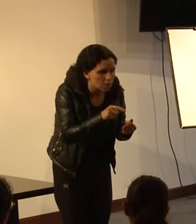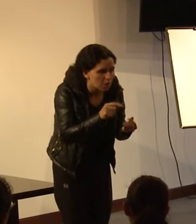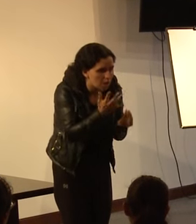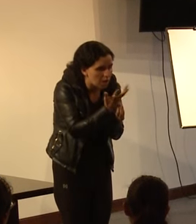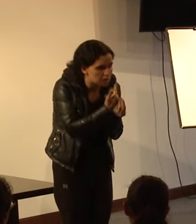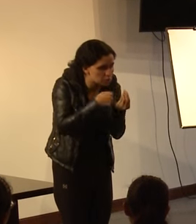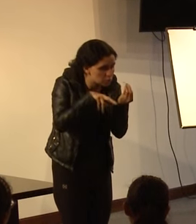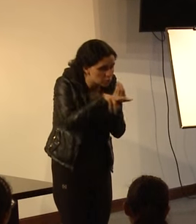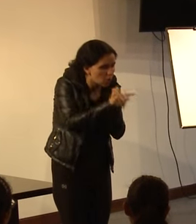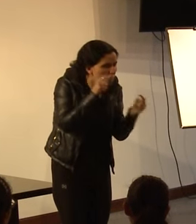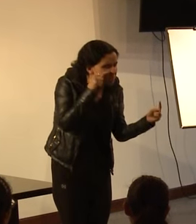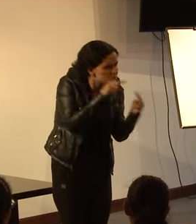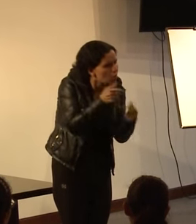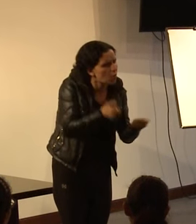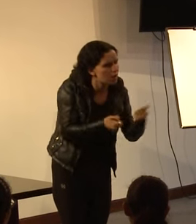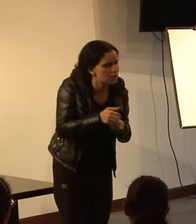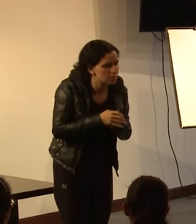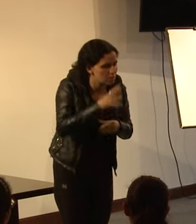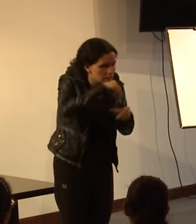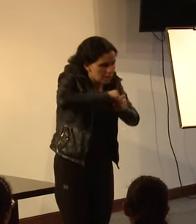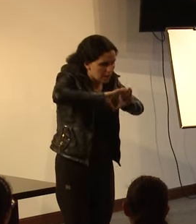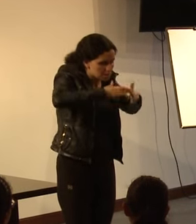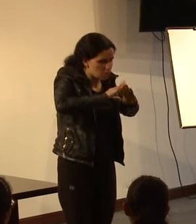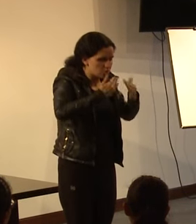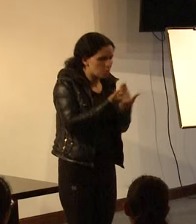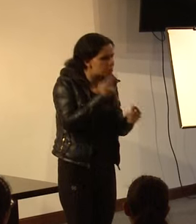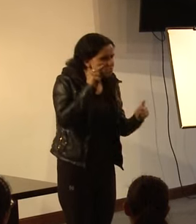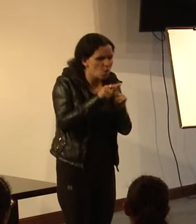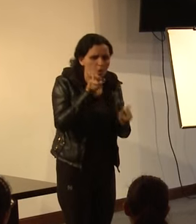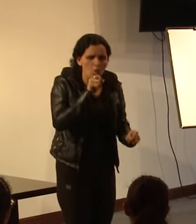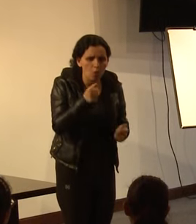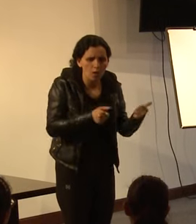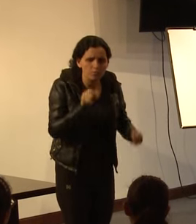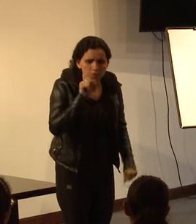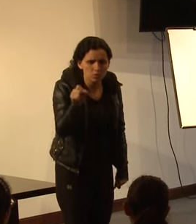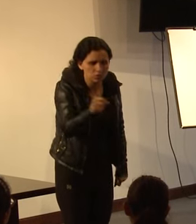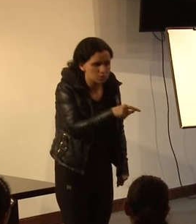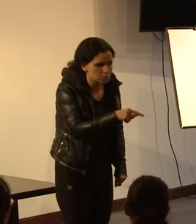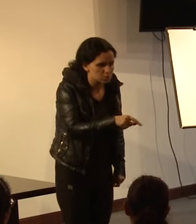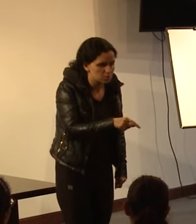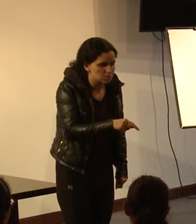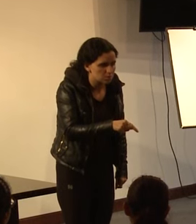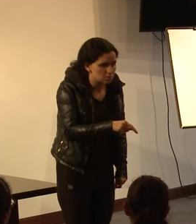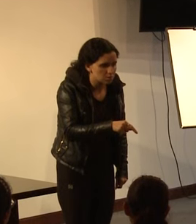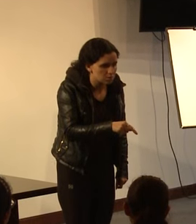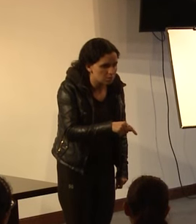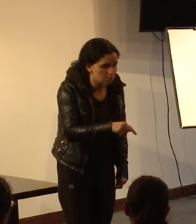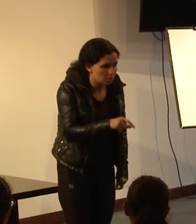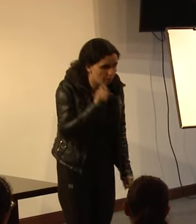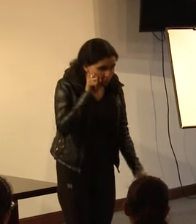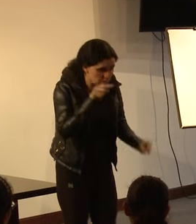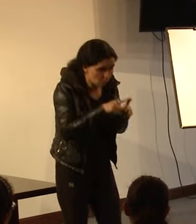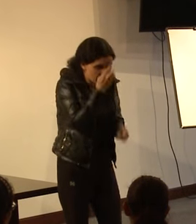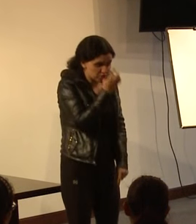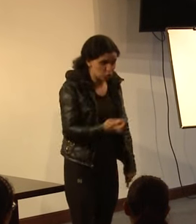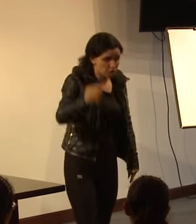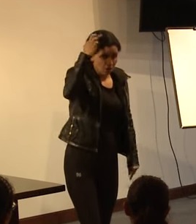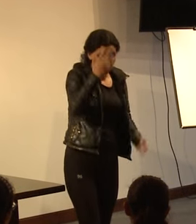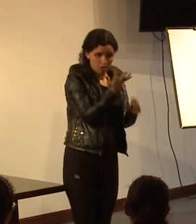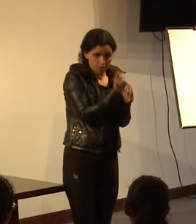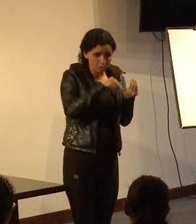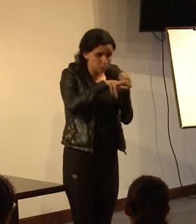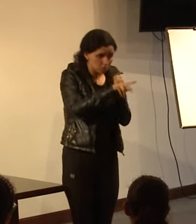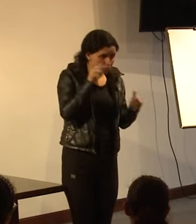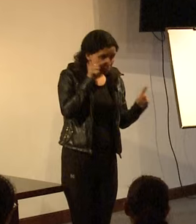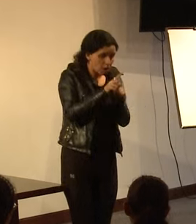No es para ser buenos pintores ni nada, güey. A la mayoría de la gente seguramente no le va a servir eso, a la mayoría de la gente no le interesaría desarrollarse como